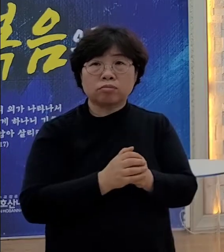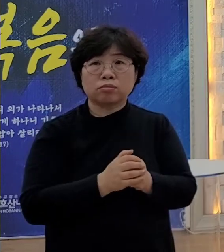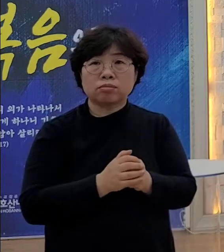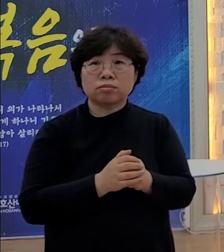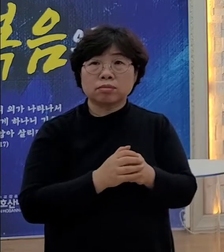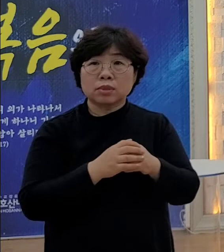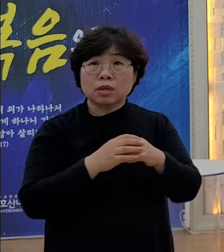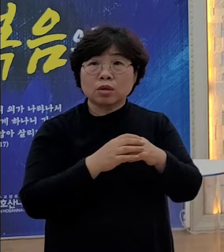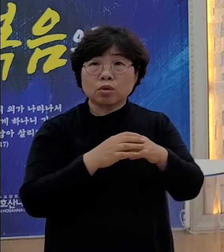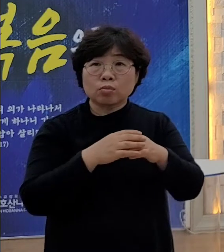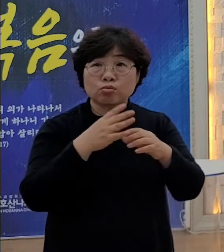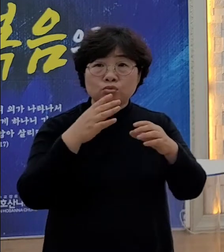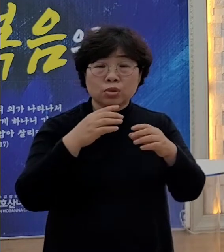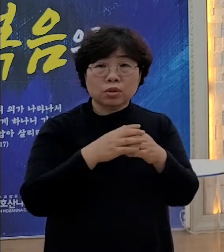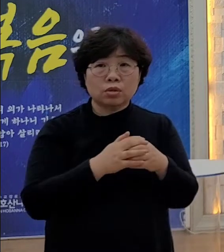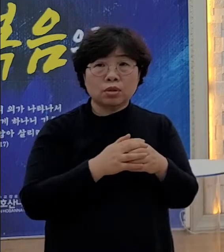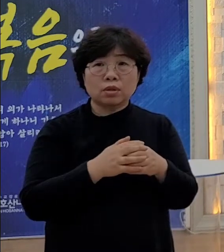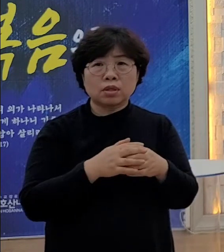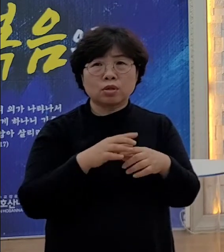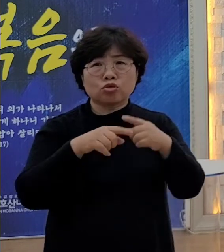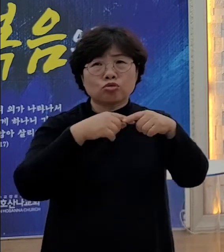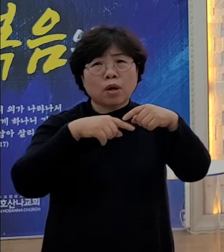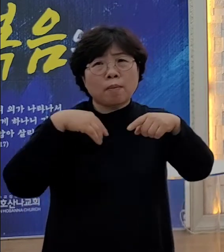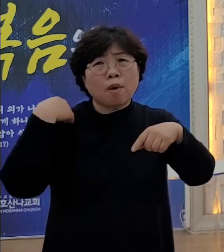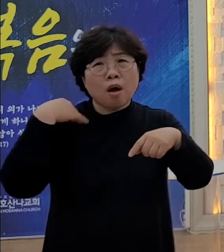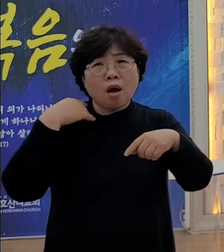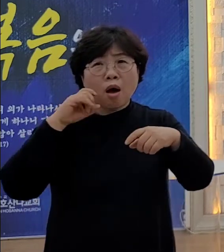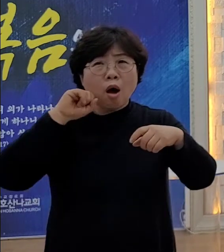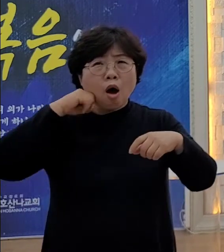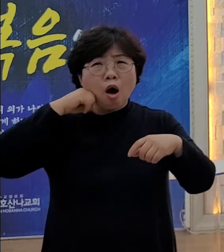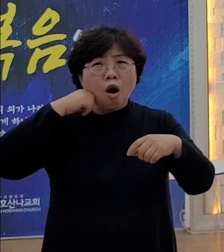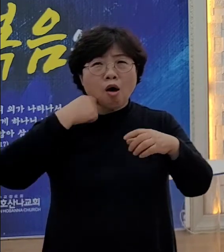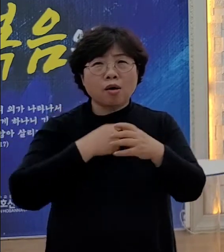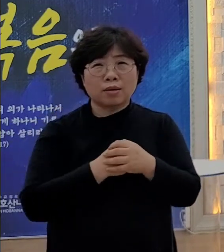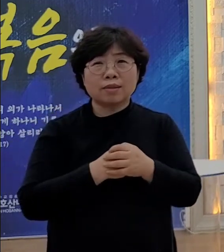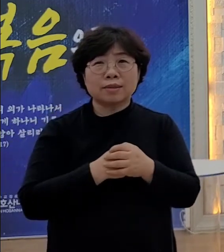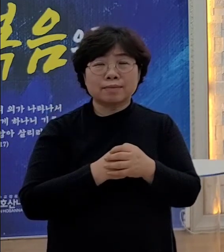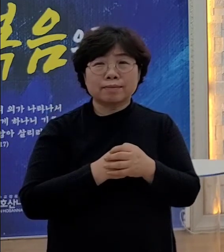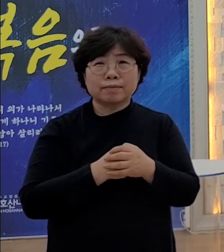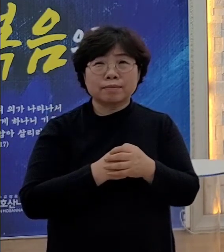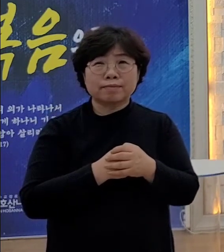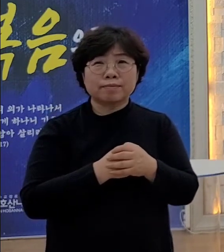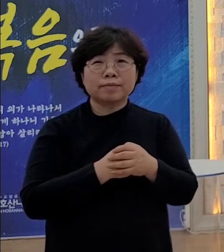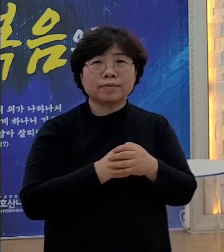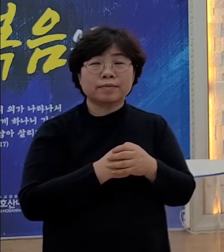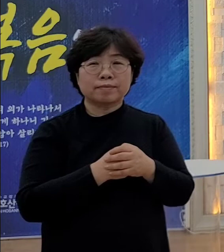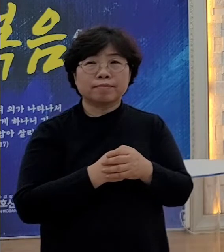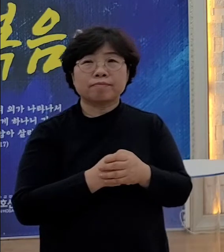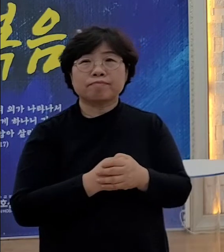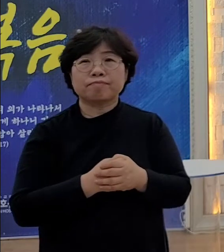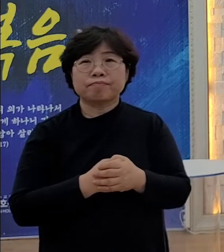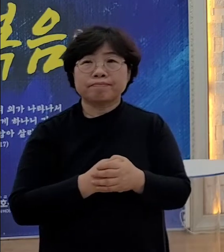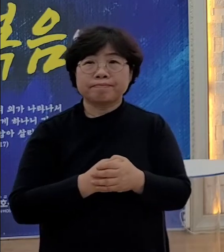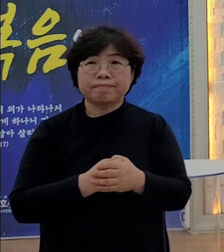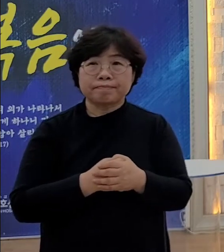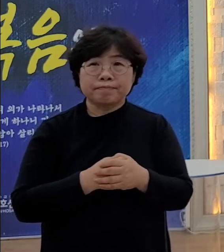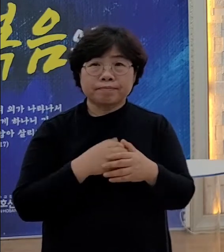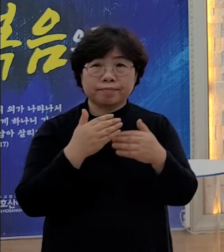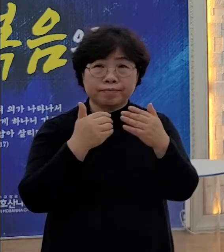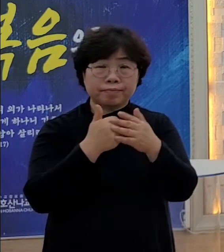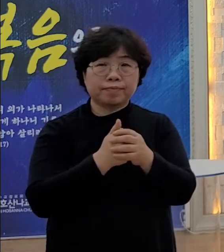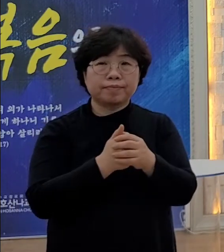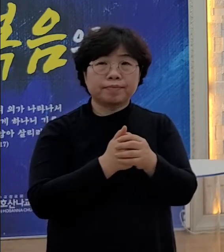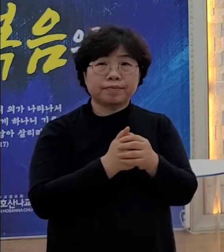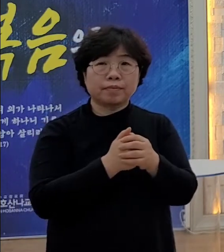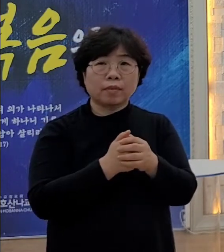자요, 배약하는 자요, 무정한 자요, 무자비한 자라. 자, 이 같은 자들은 사형에 처한다. 하나님 그렇게